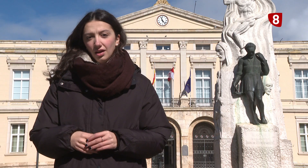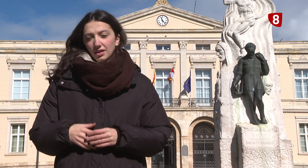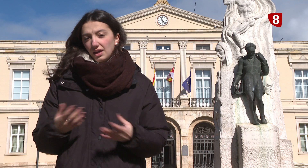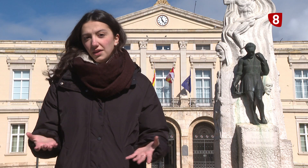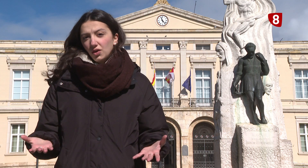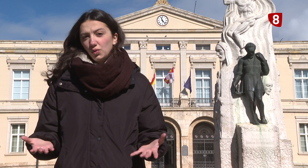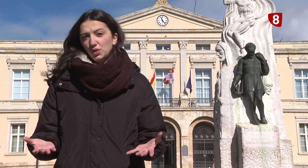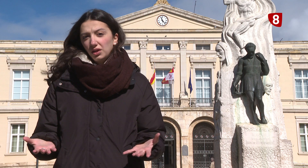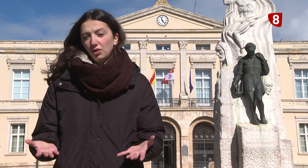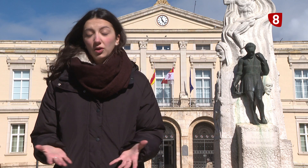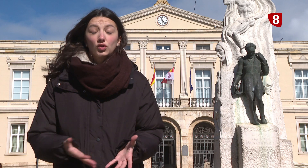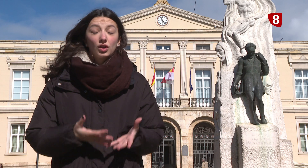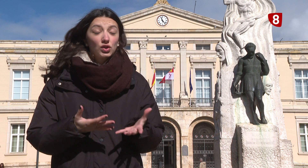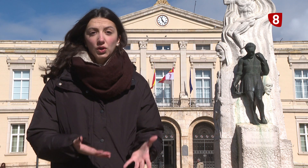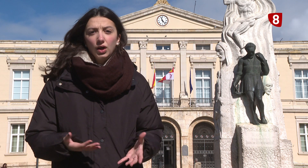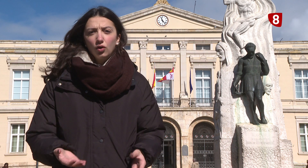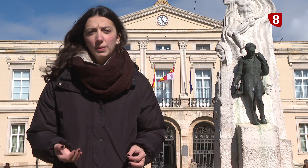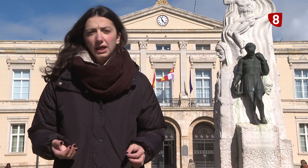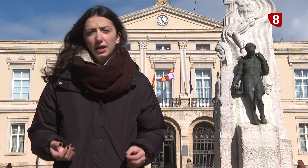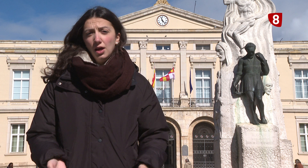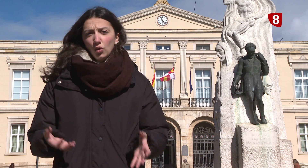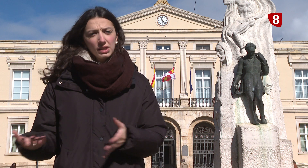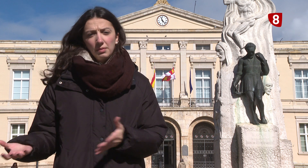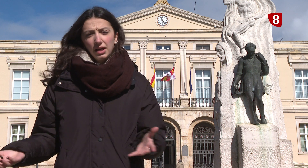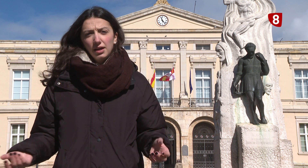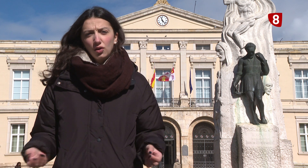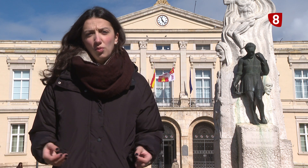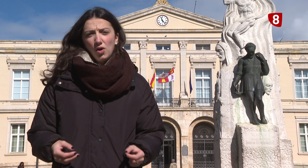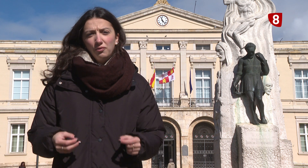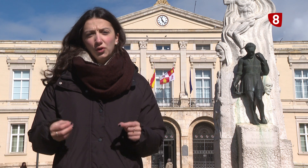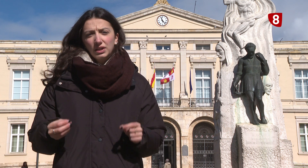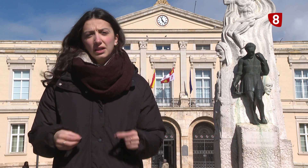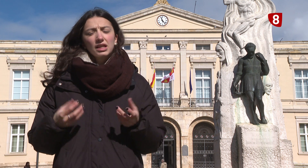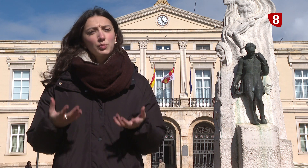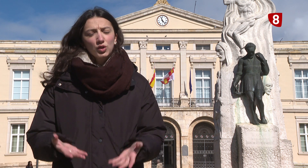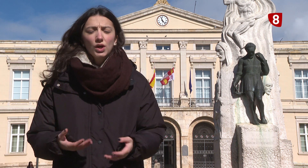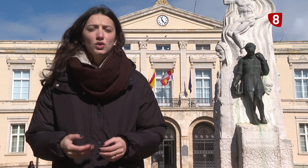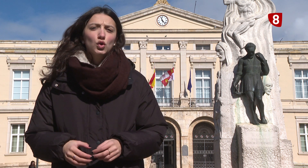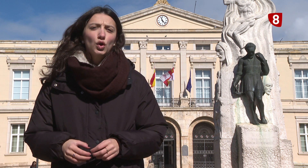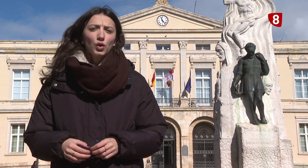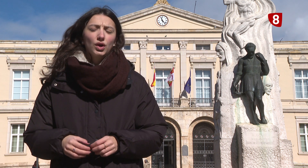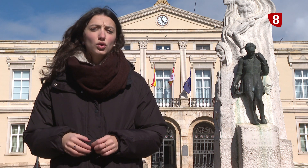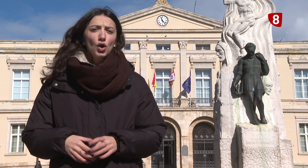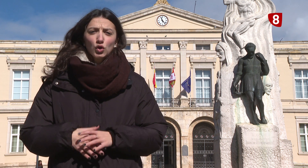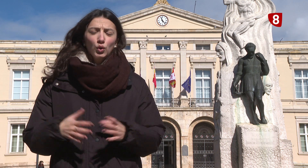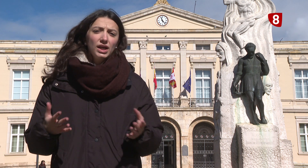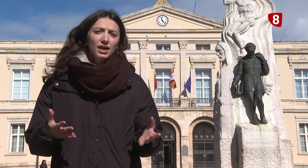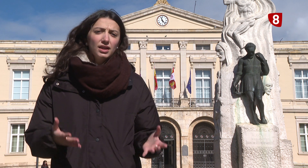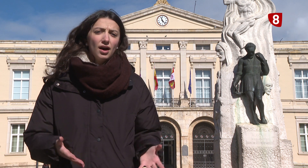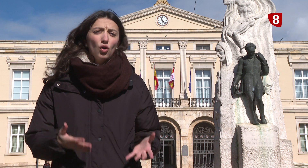Si la vida con un sentido menos se nos antoja complicada, cuesta imaginar cómo afrontan estas personas, los sordociegos, su día a día o la